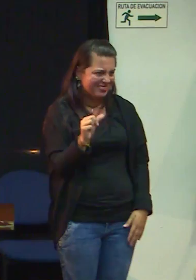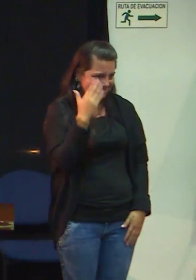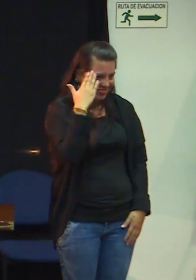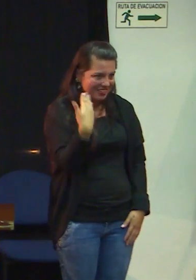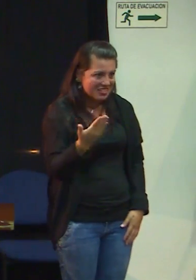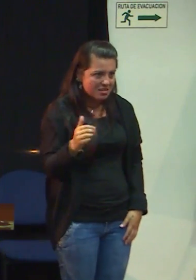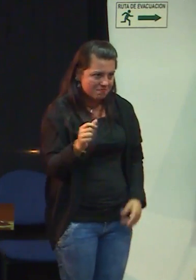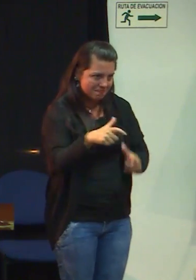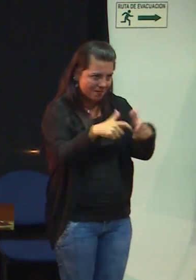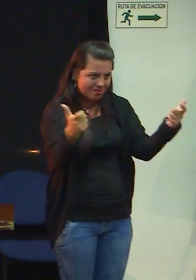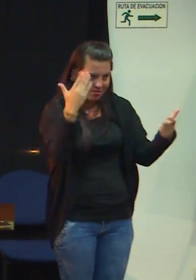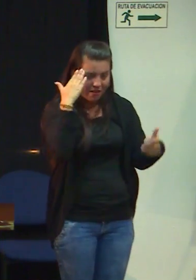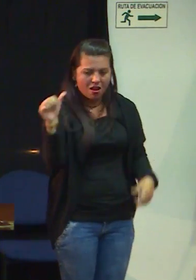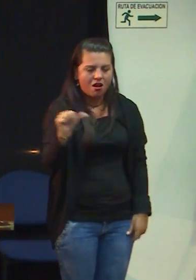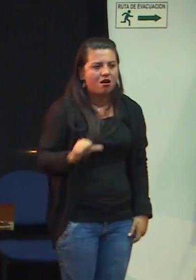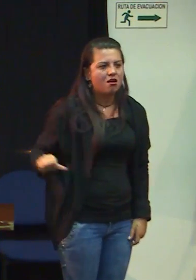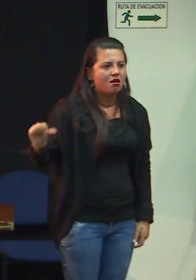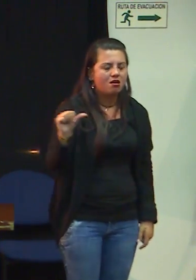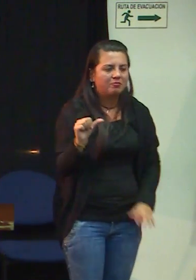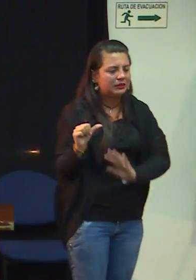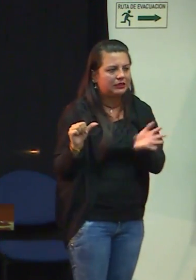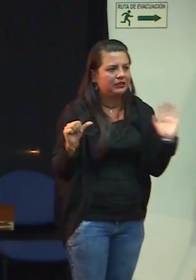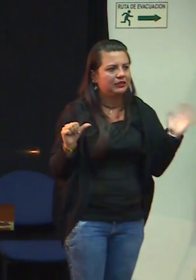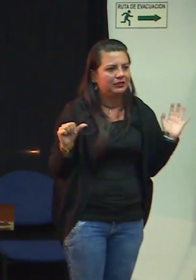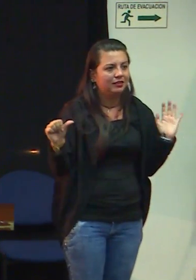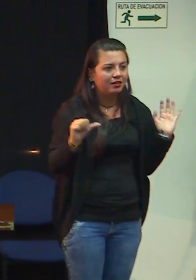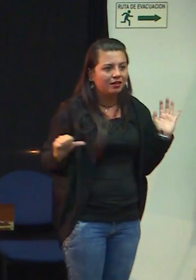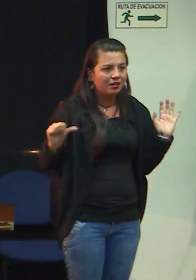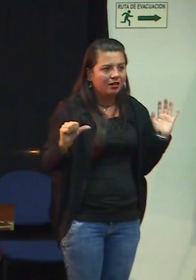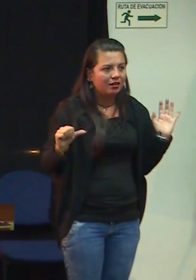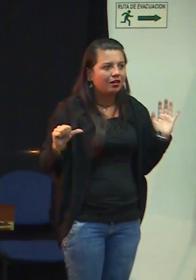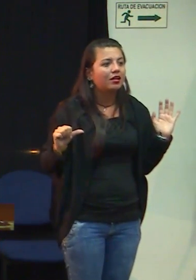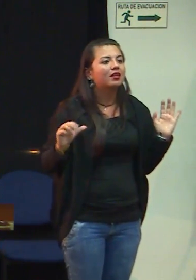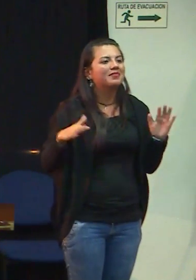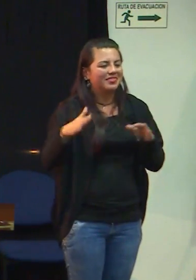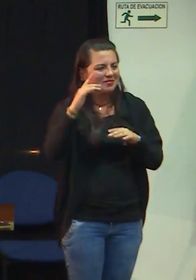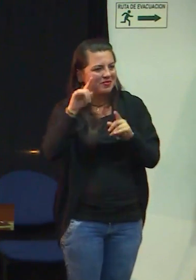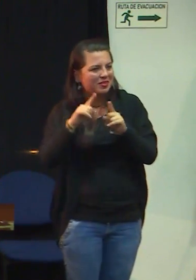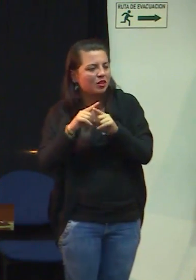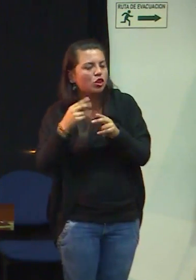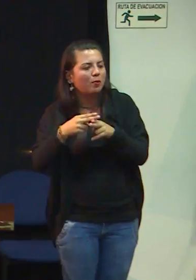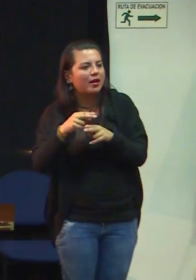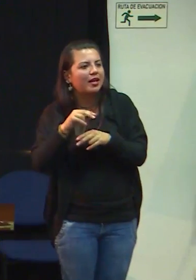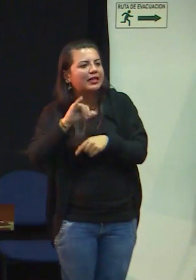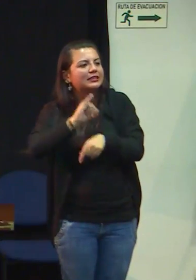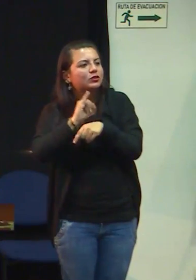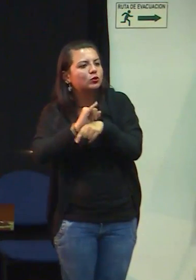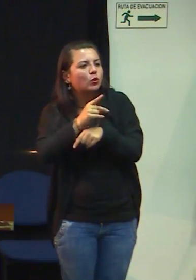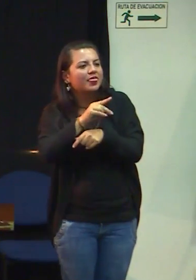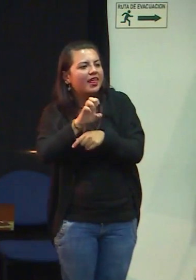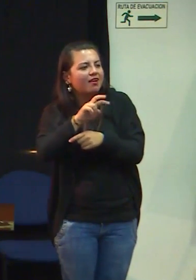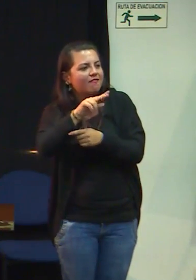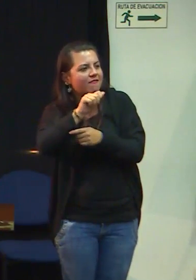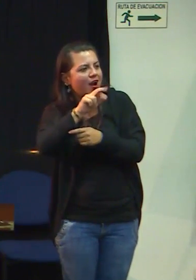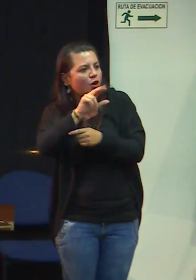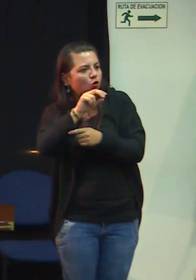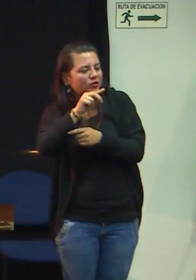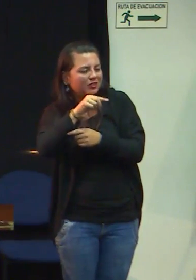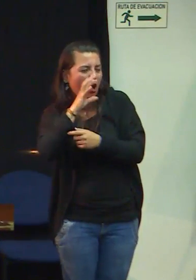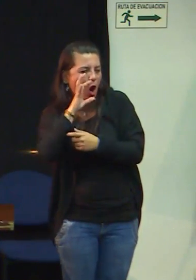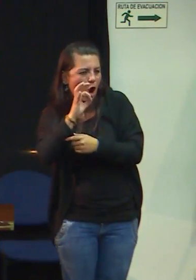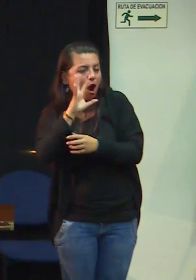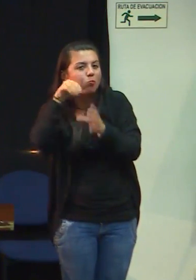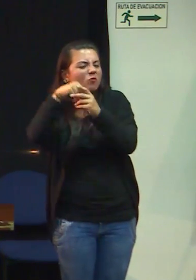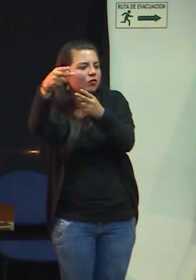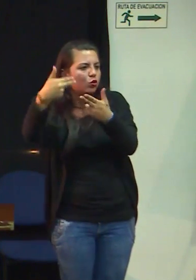la mayoría, y la universidad o el instituto de varones era en Tunja, cuando pasa a ser